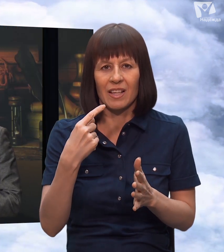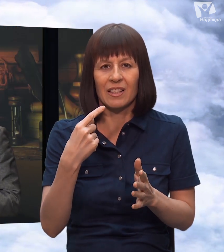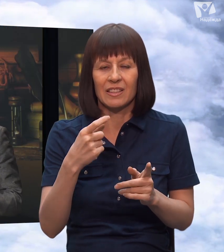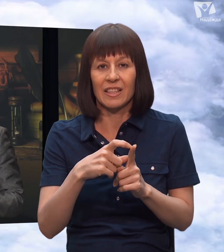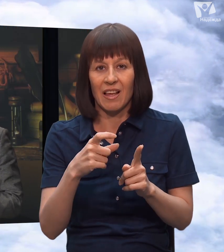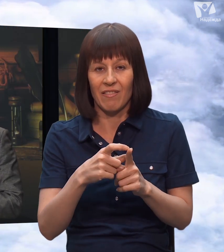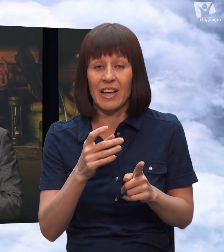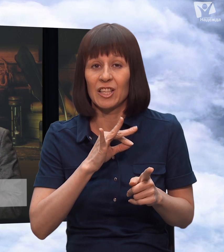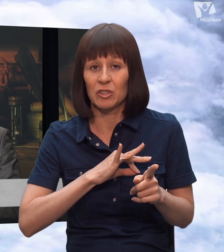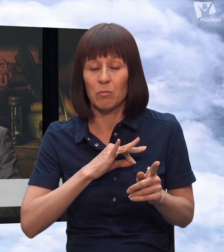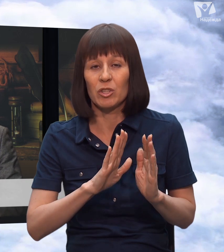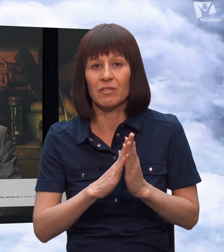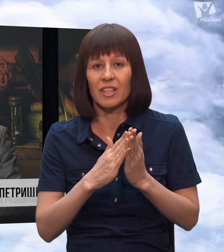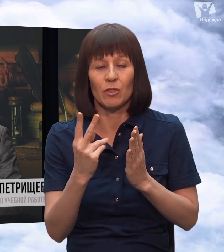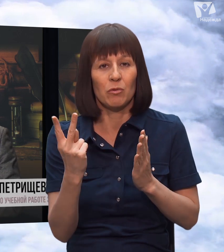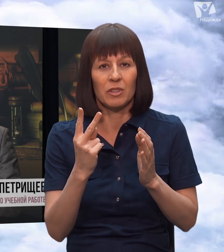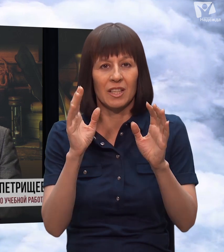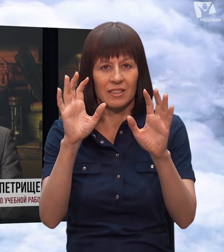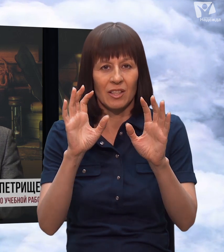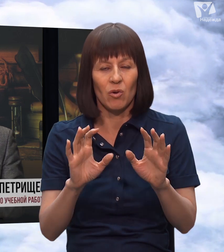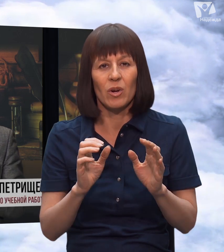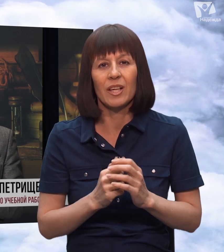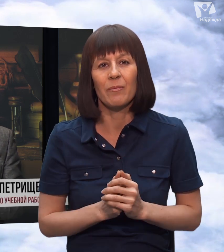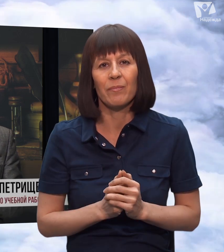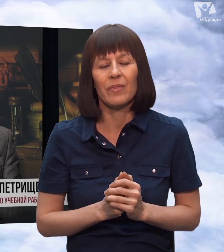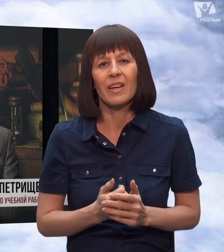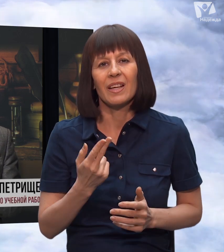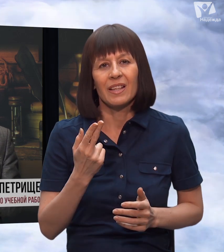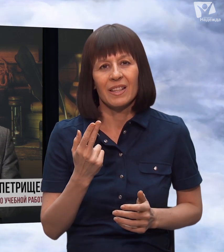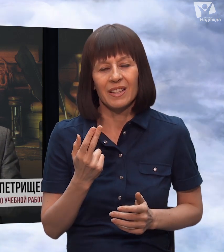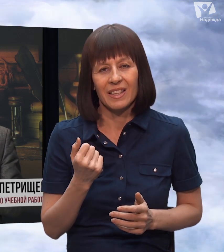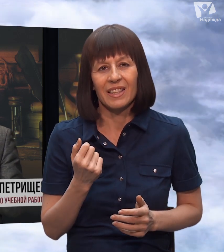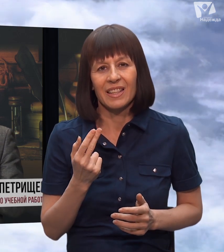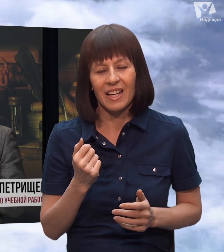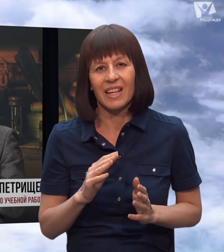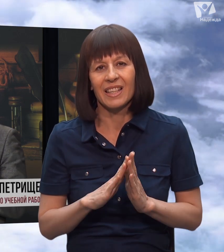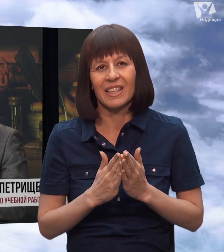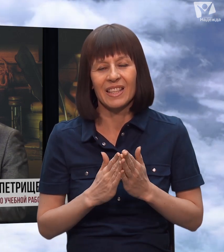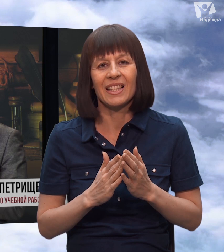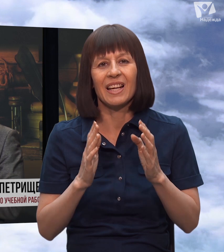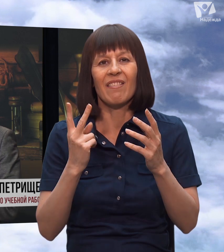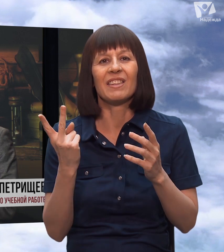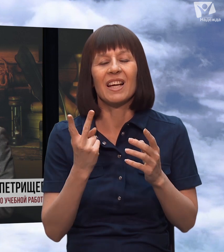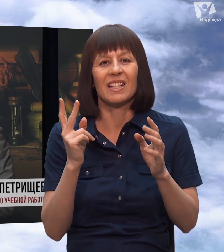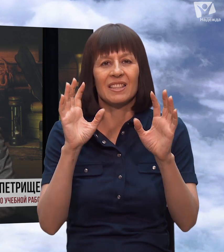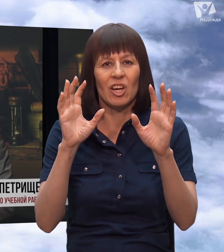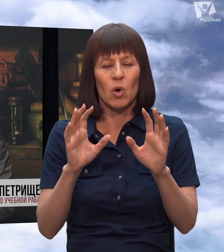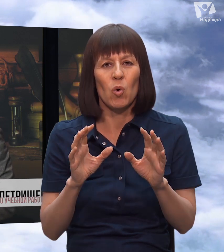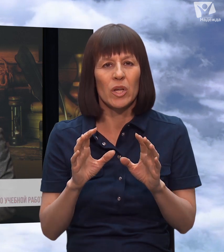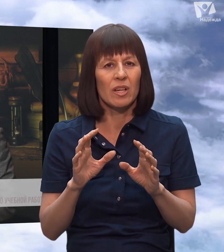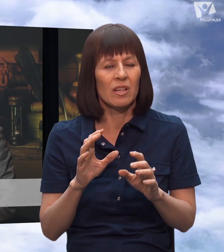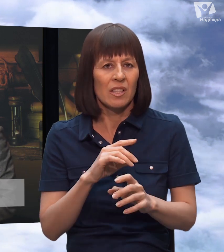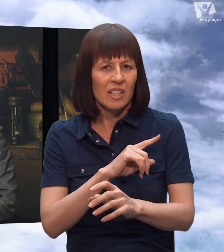читая священное писание мы видим что в дар законе оказало очень значительное серьезное влияние